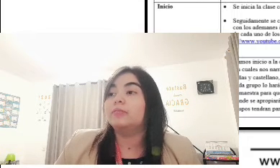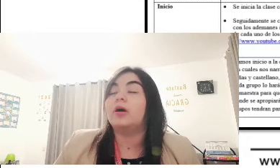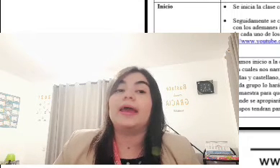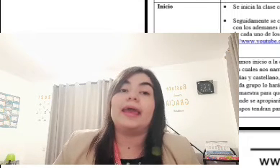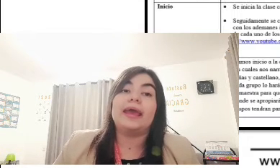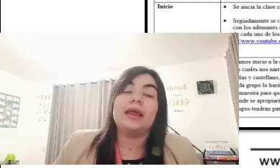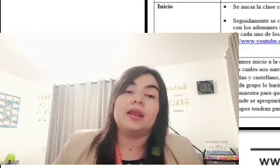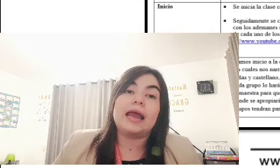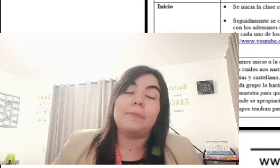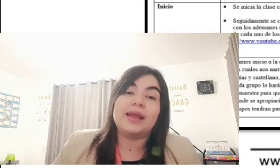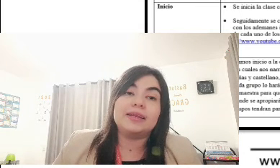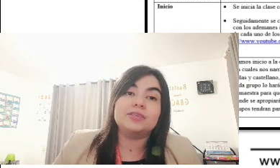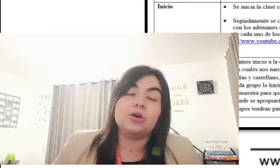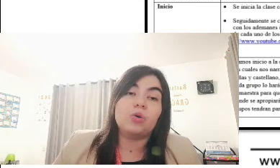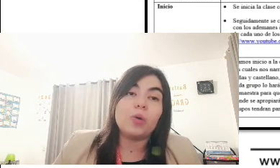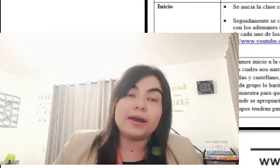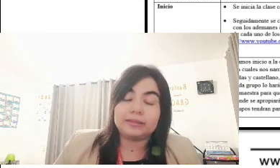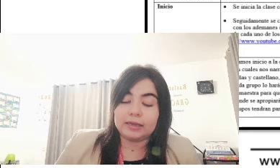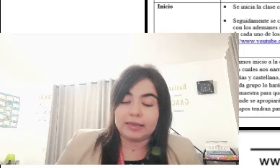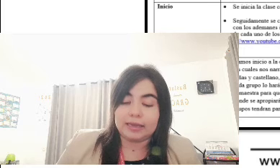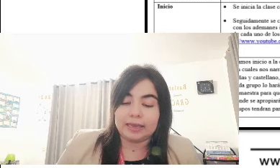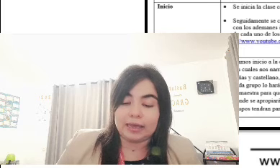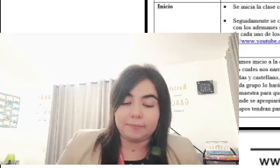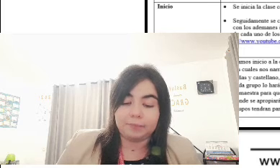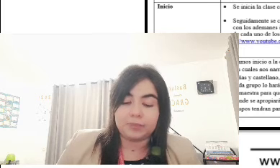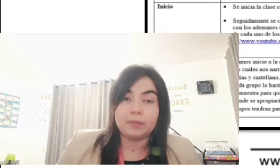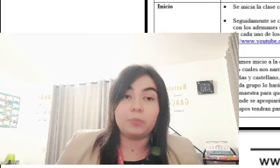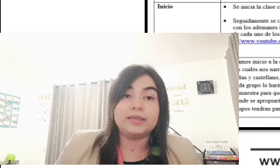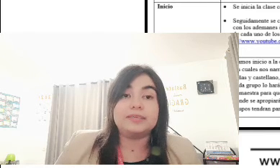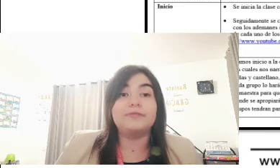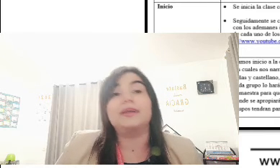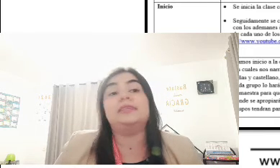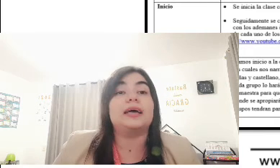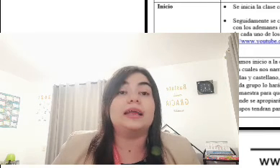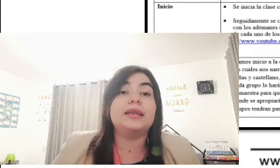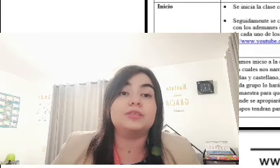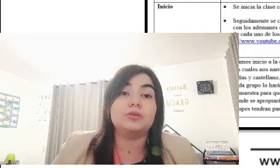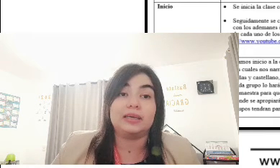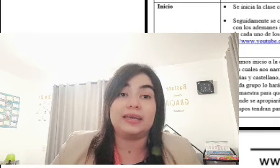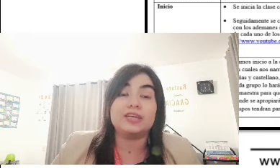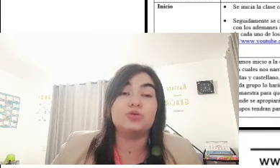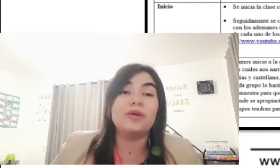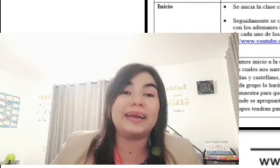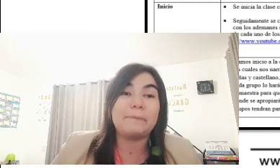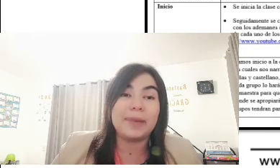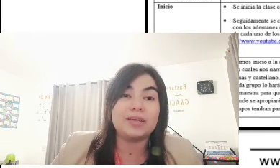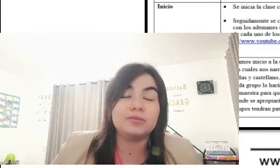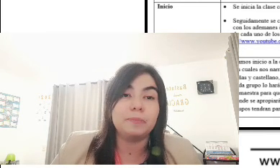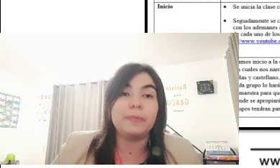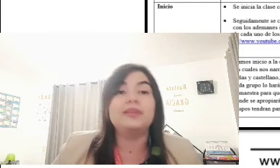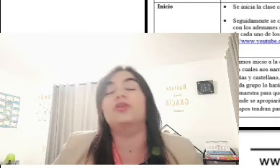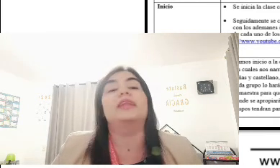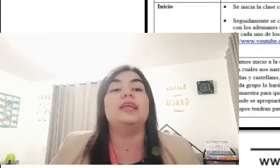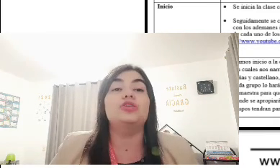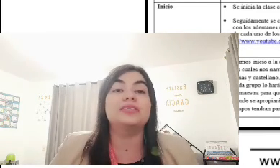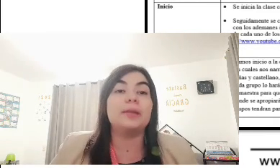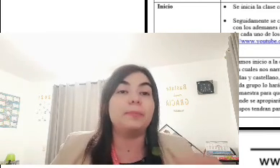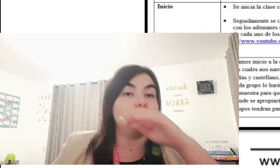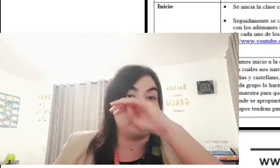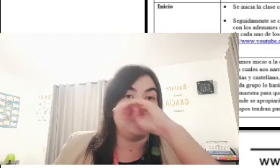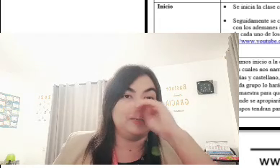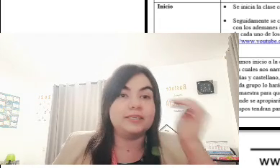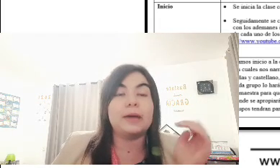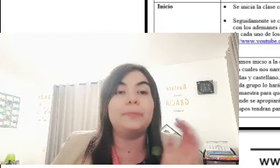Cuarto, la planeación cuarta, quería pues enfatizar en eso, que es un repaso donde el niño